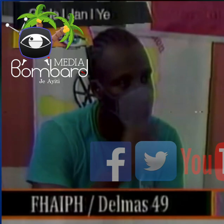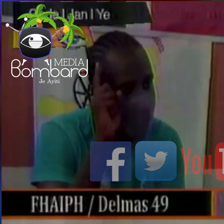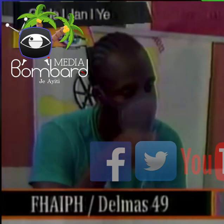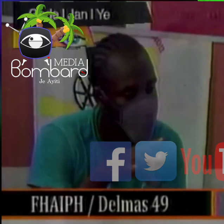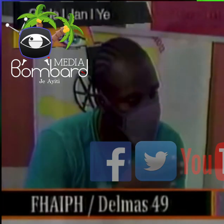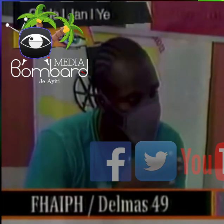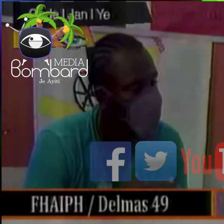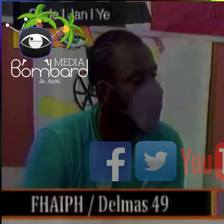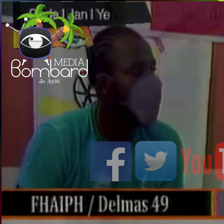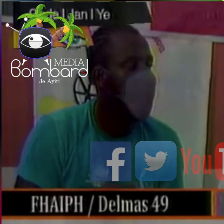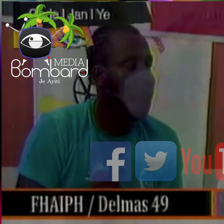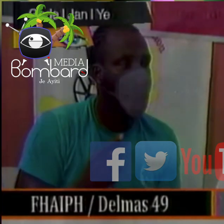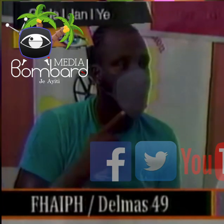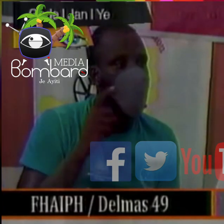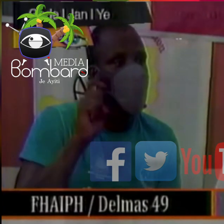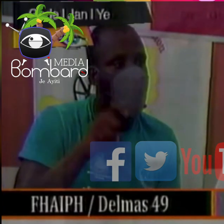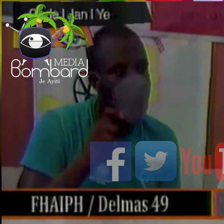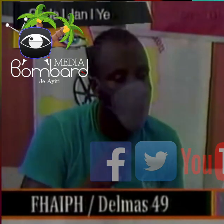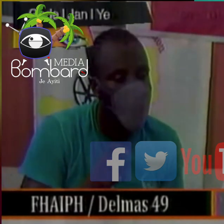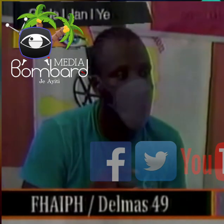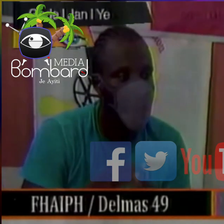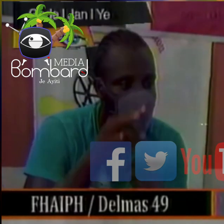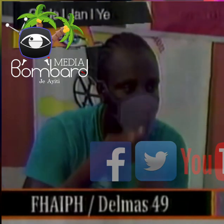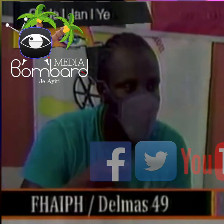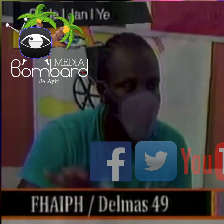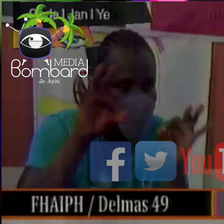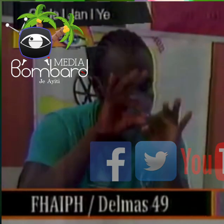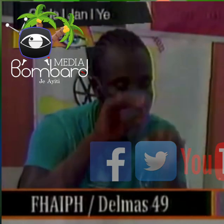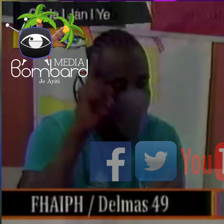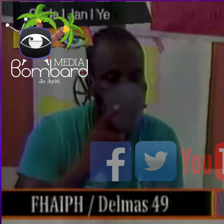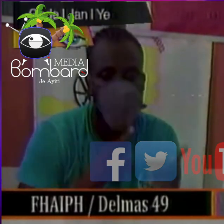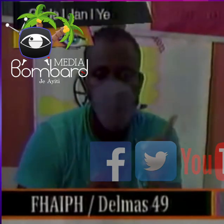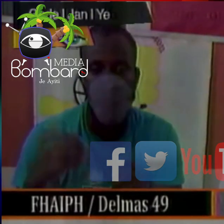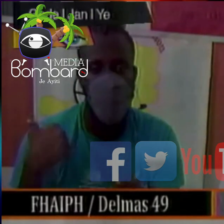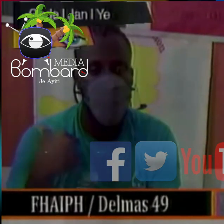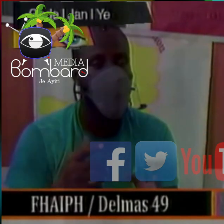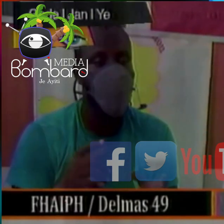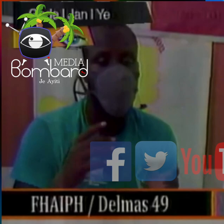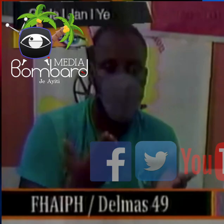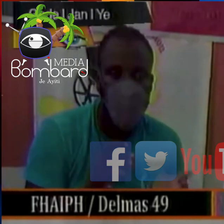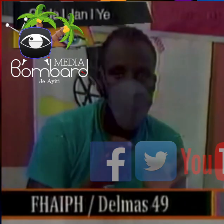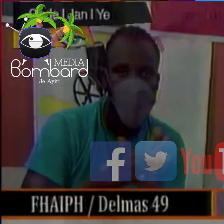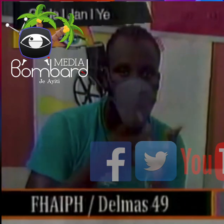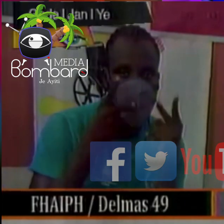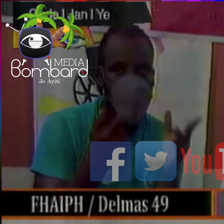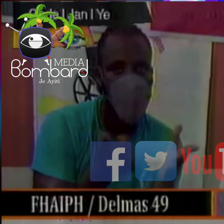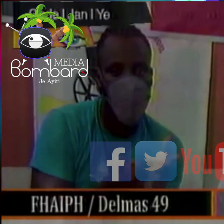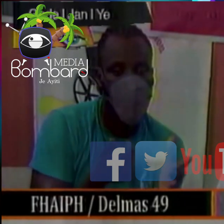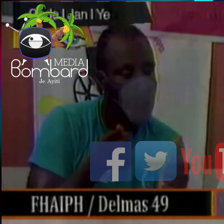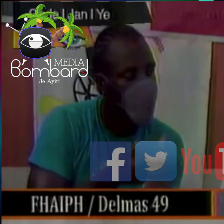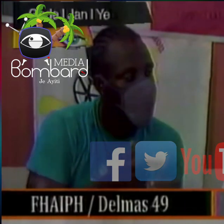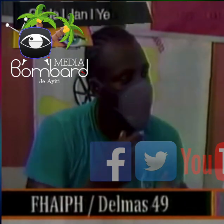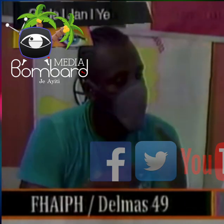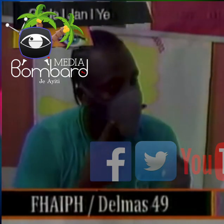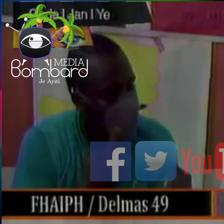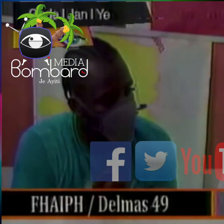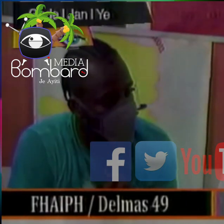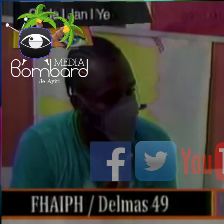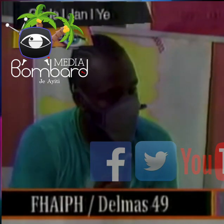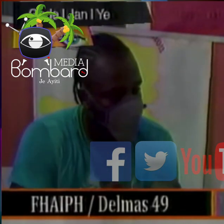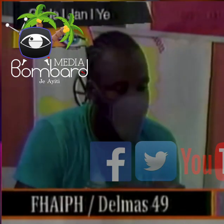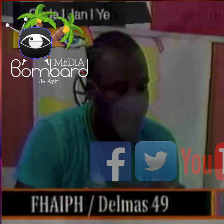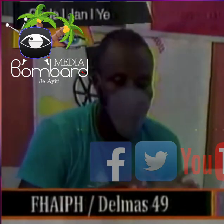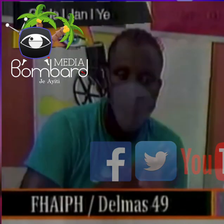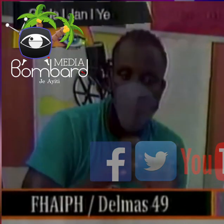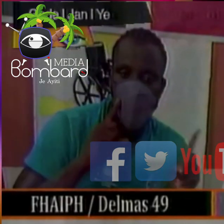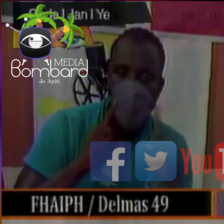attendre. Côté que nous venons bouler quand la vie ça. Qui est-ce qui vivant dans son paquet handicapé, qui sous béquille,